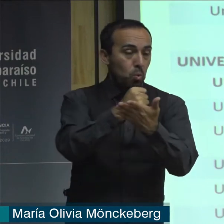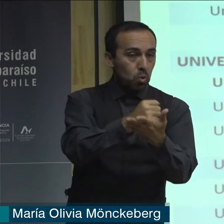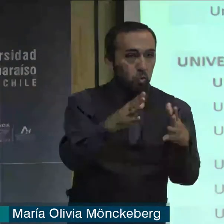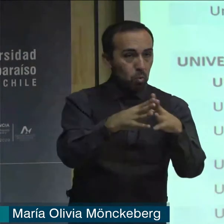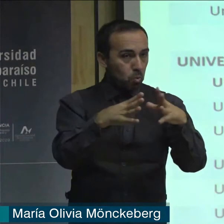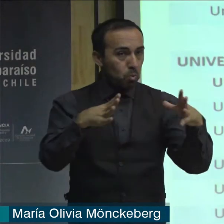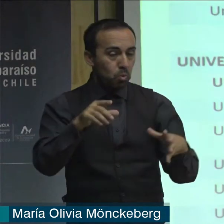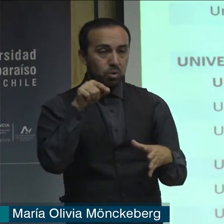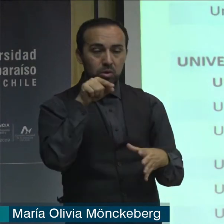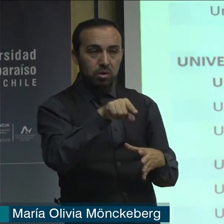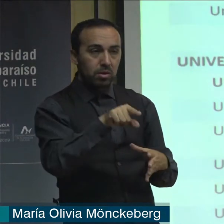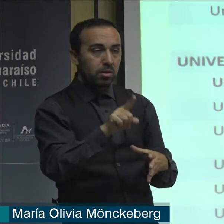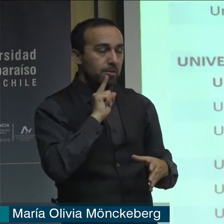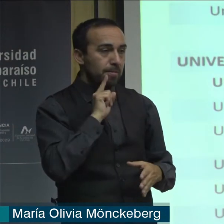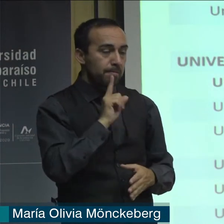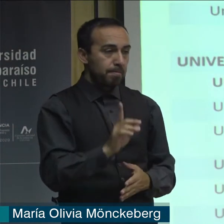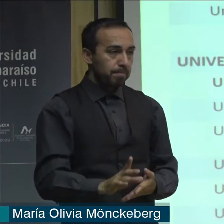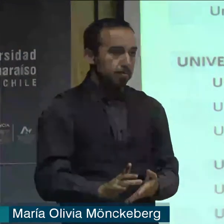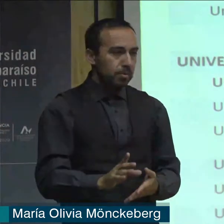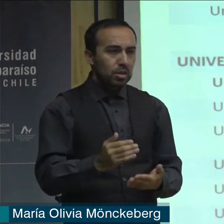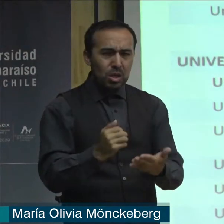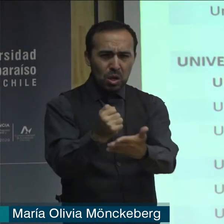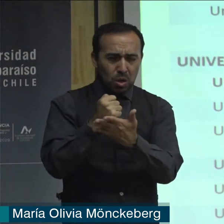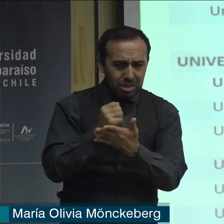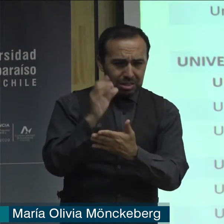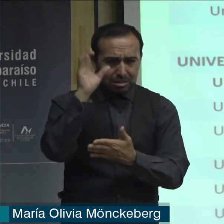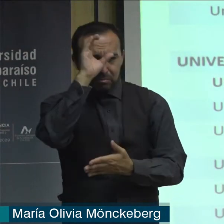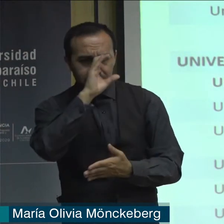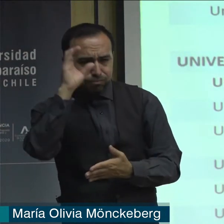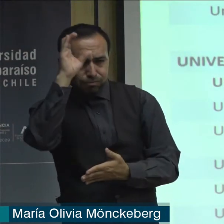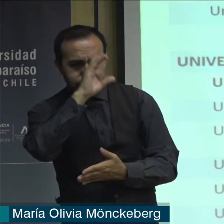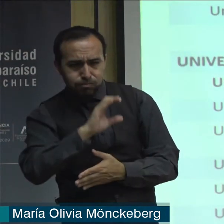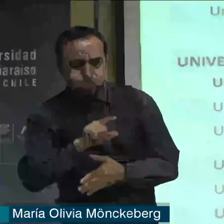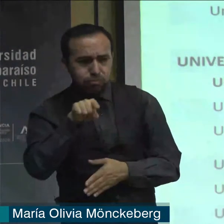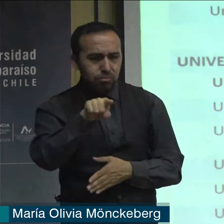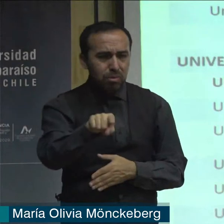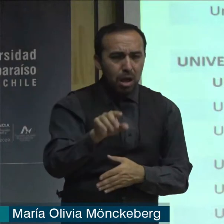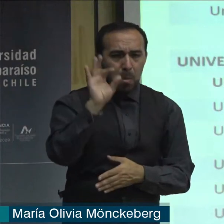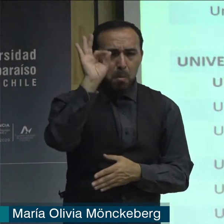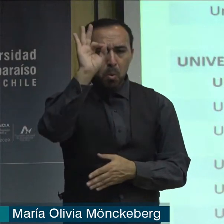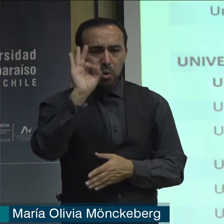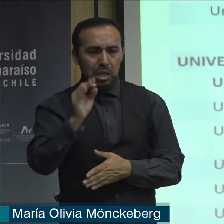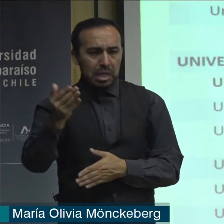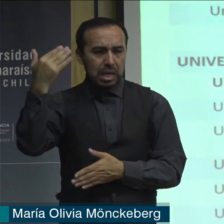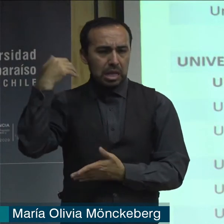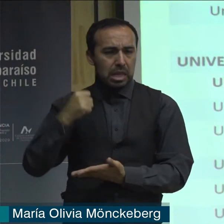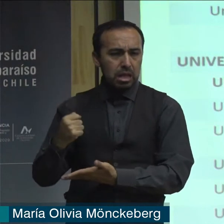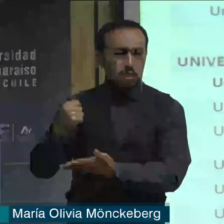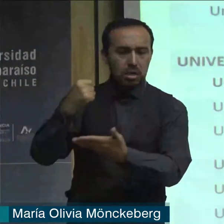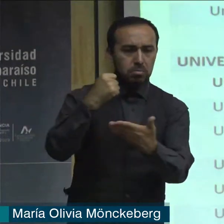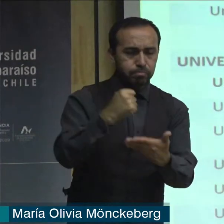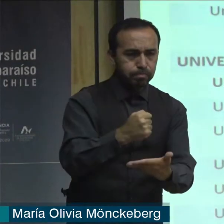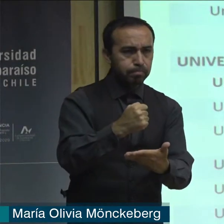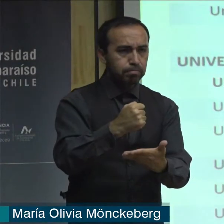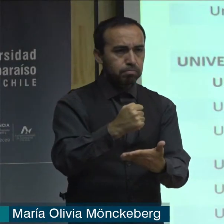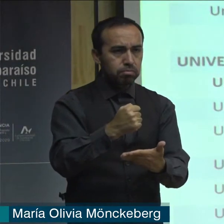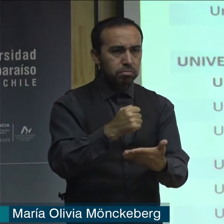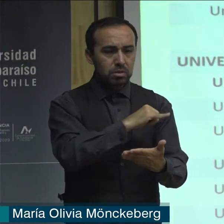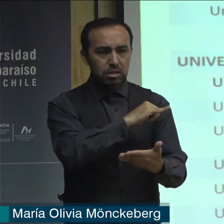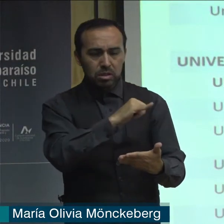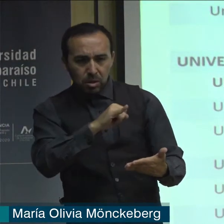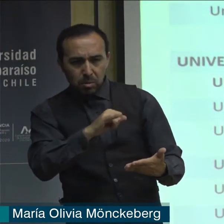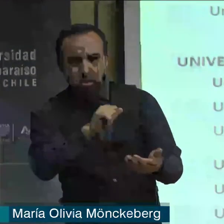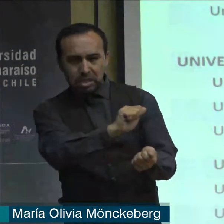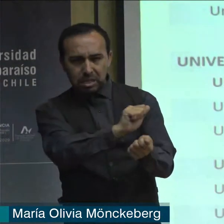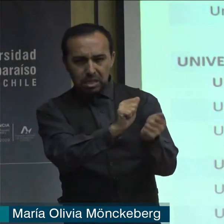no nos ayudaron a buscar las cifras de presupuesto desde los años y después hacer las conversiones